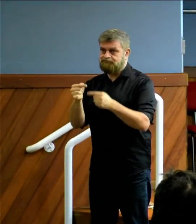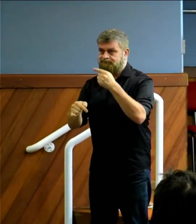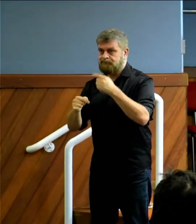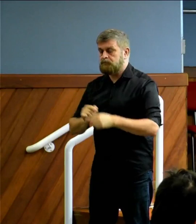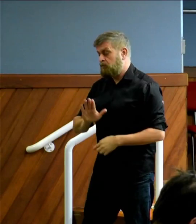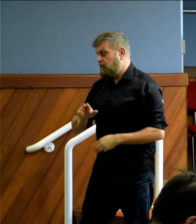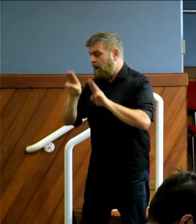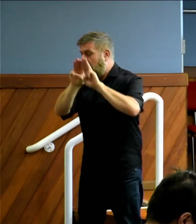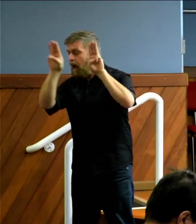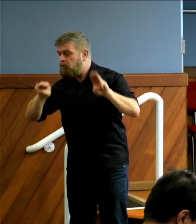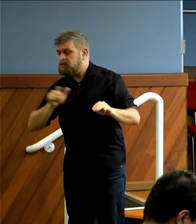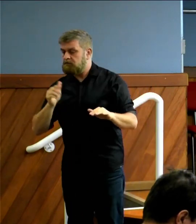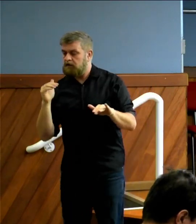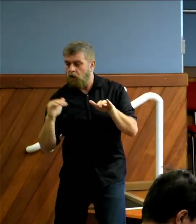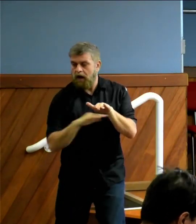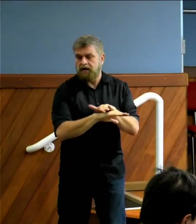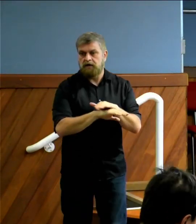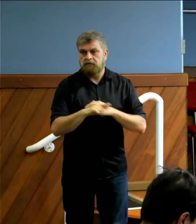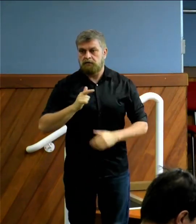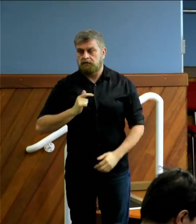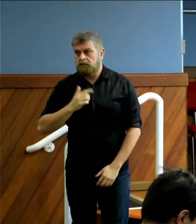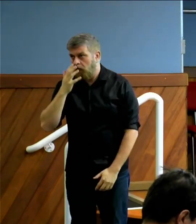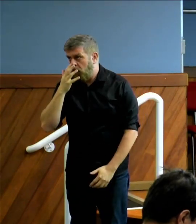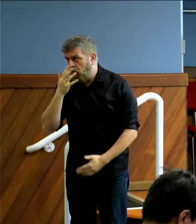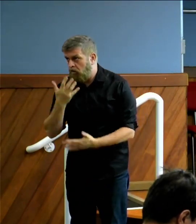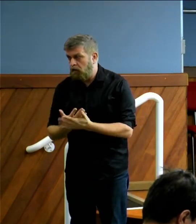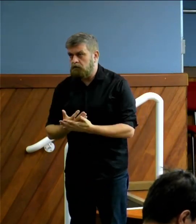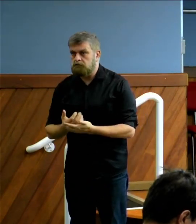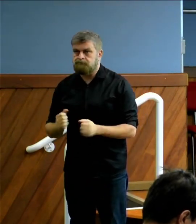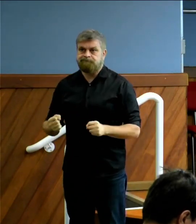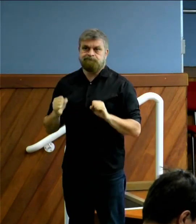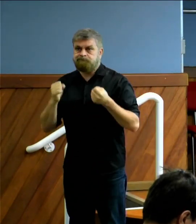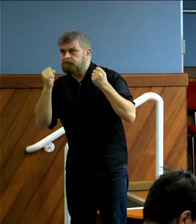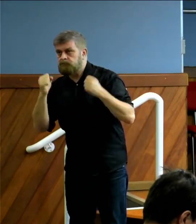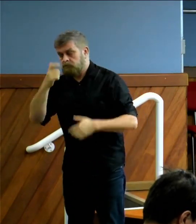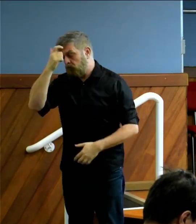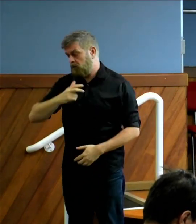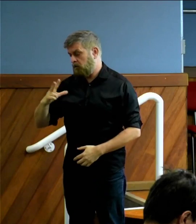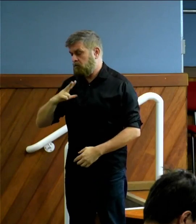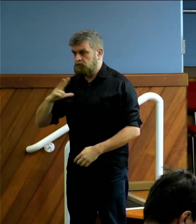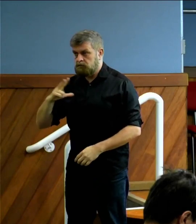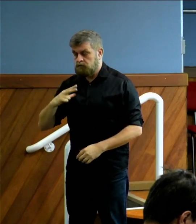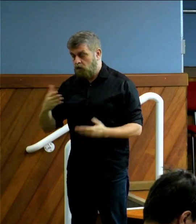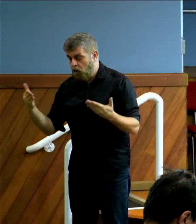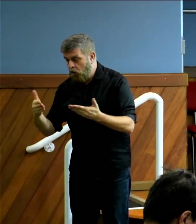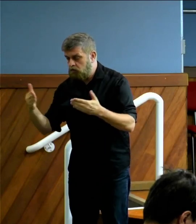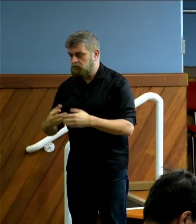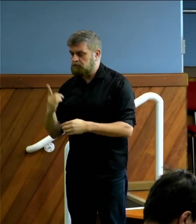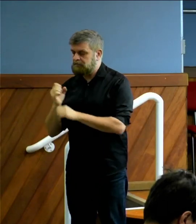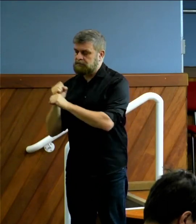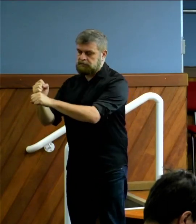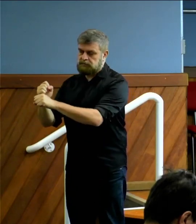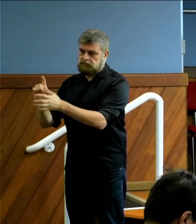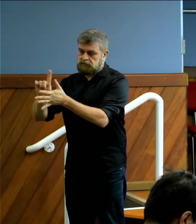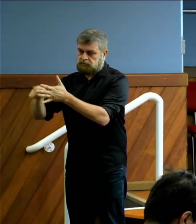ah, mas o museu tem um arquivo. E, gente, eu fico muito, muito, assim, eu particularmente, né, hoje, talvez daqui 10 anos,